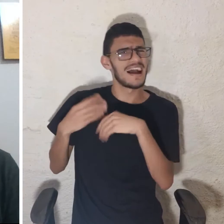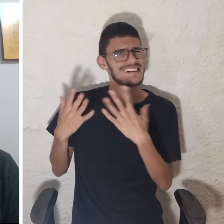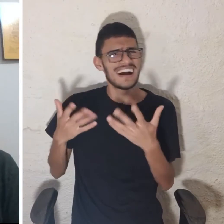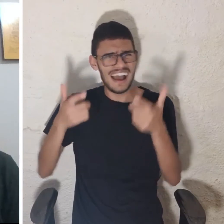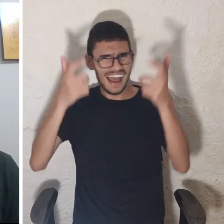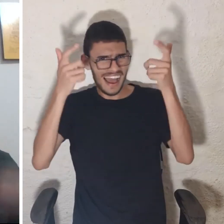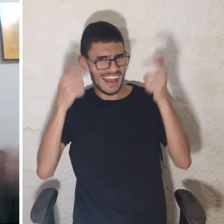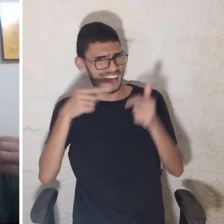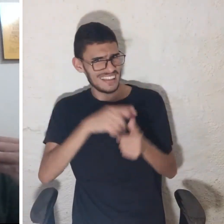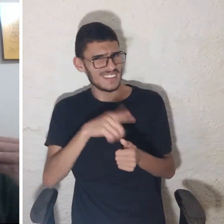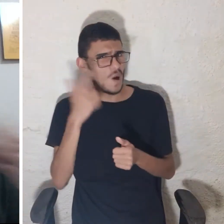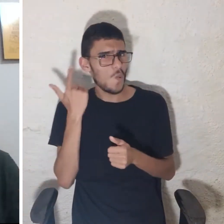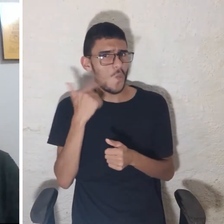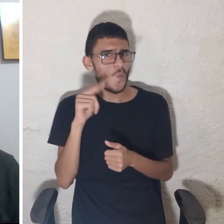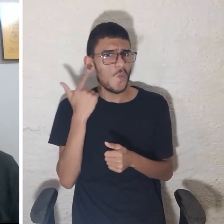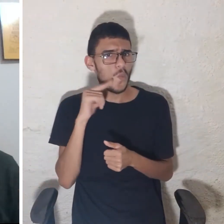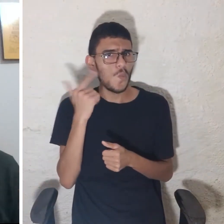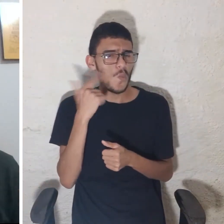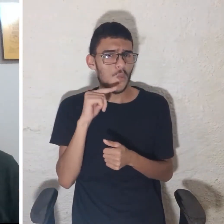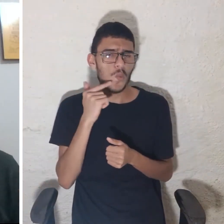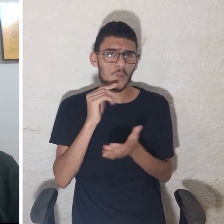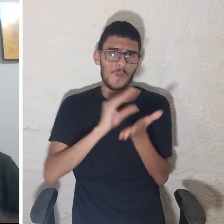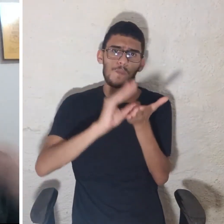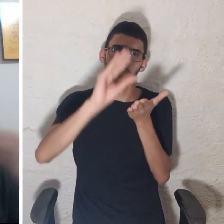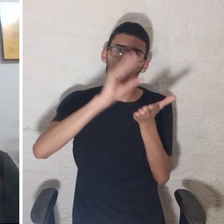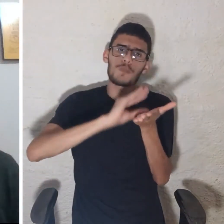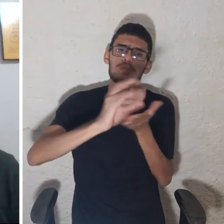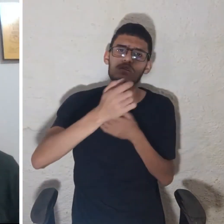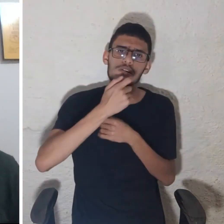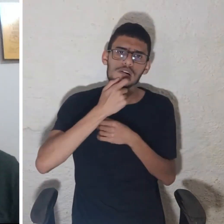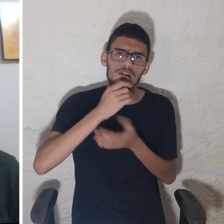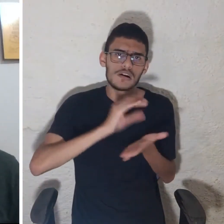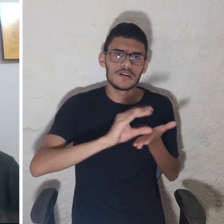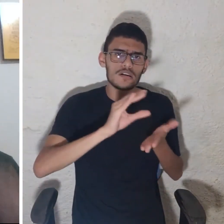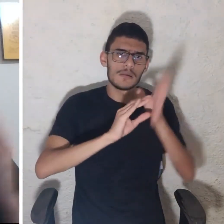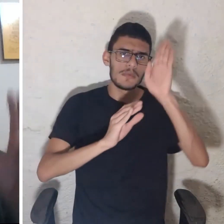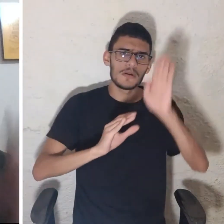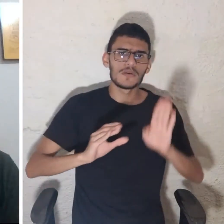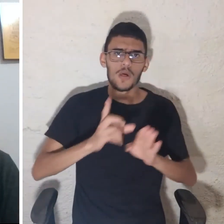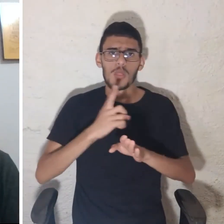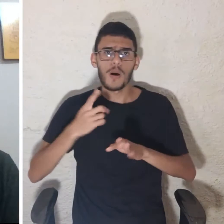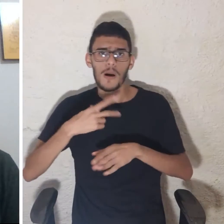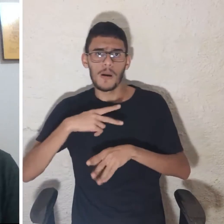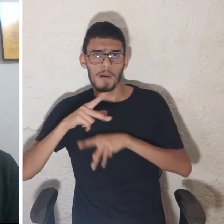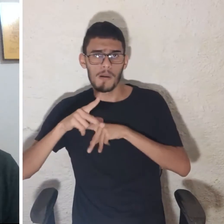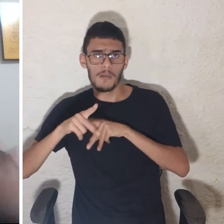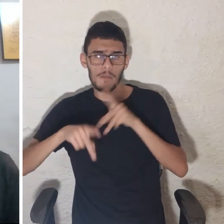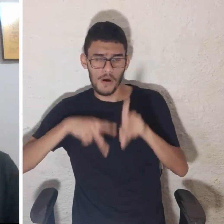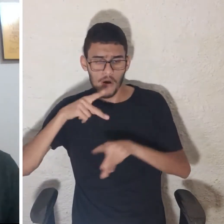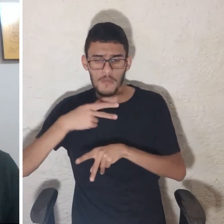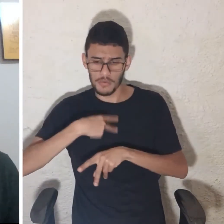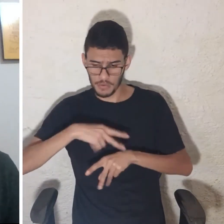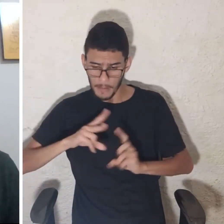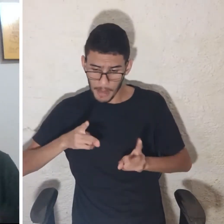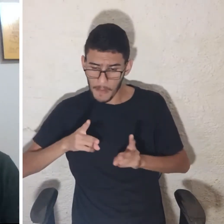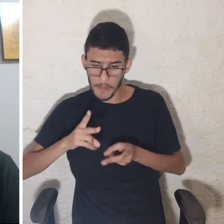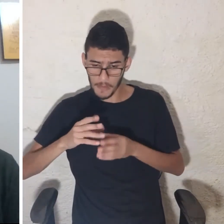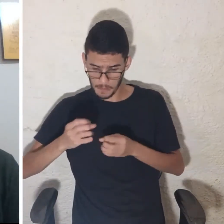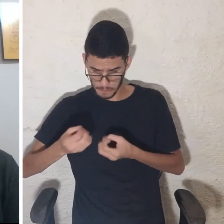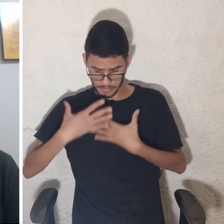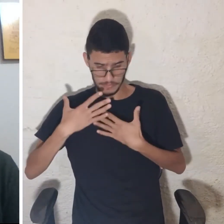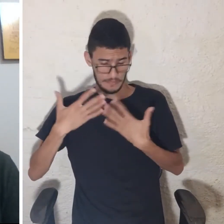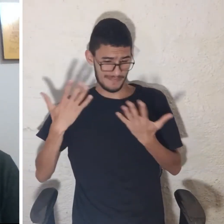ali, né, ele está concedendo um monte de coisa para os ingleses, um monte de coisa para os brasileiros e abandonou a gente. Então eles fizeram uma